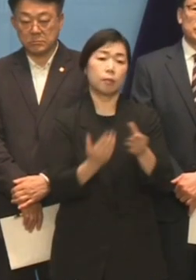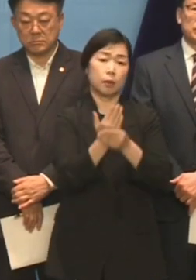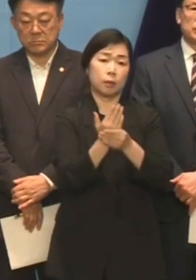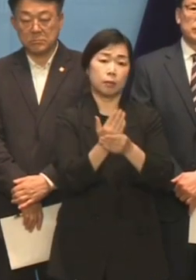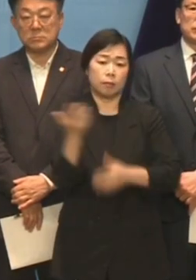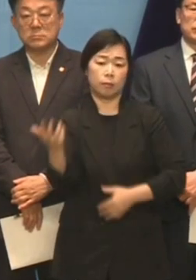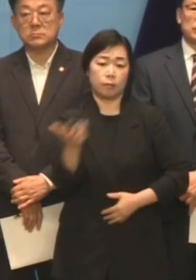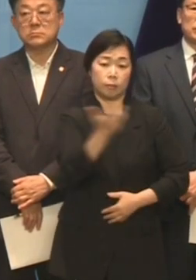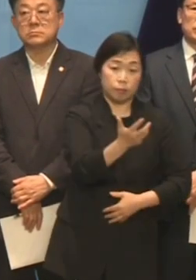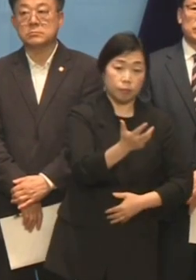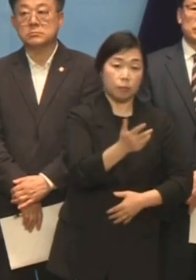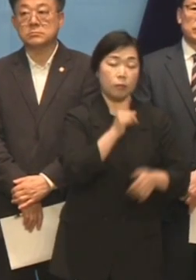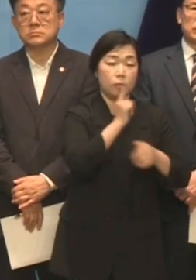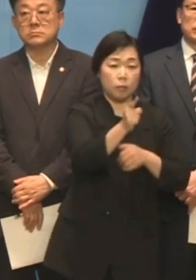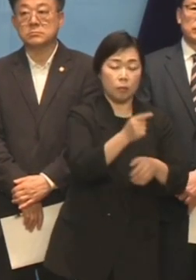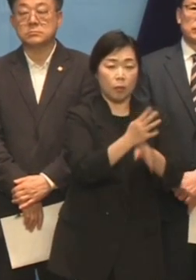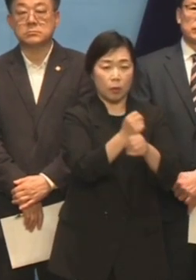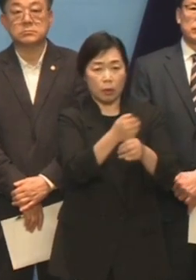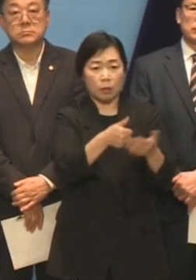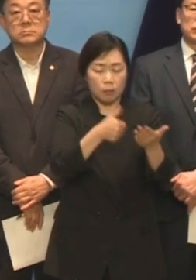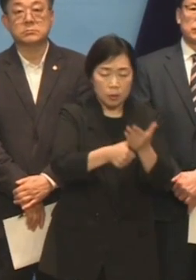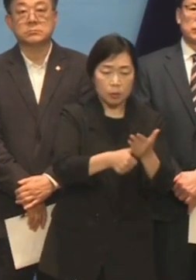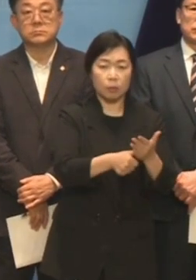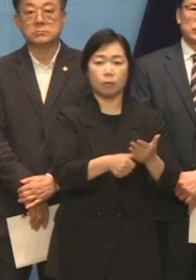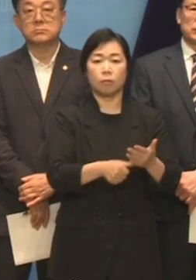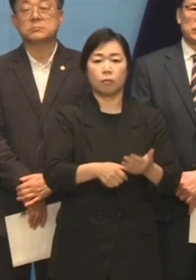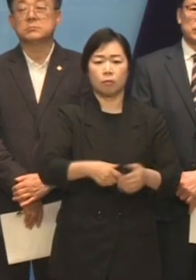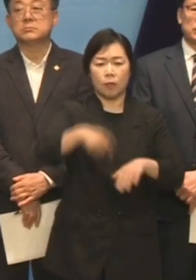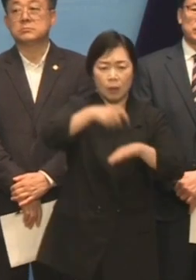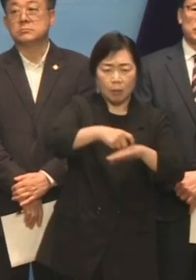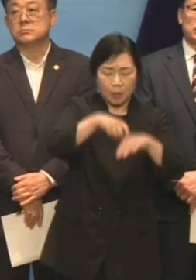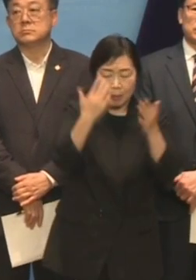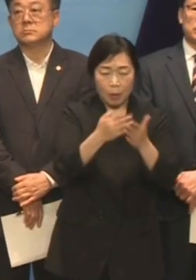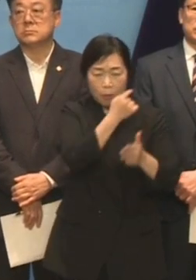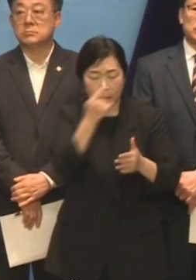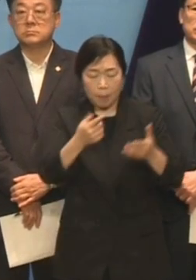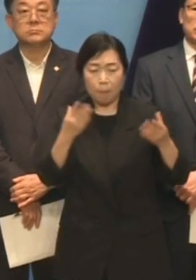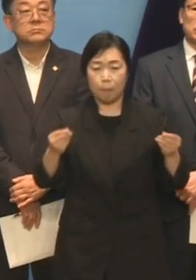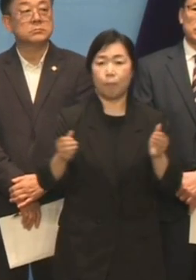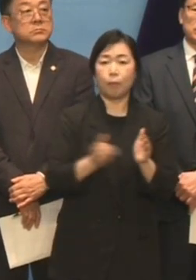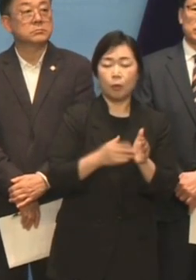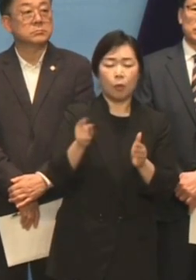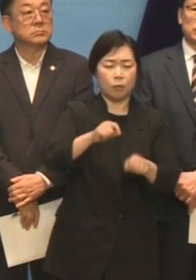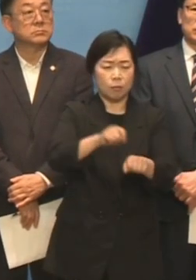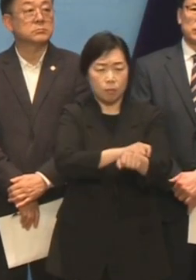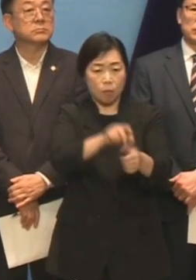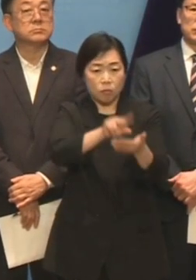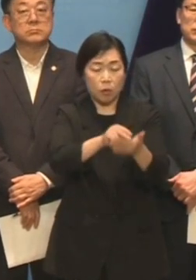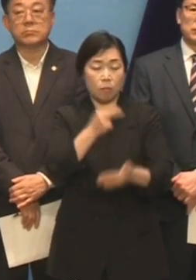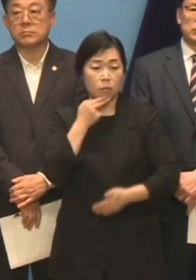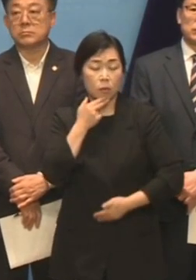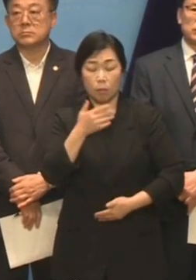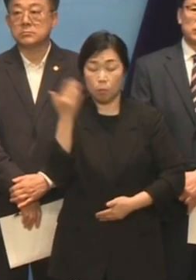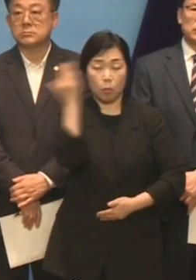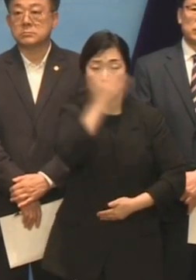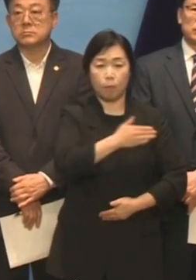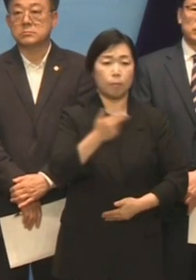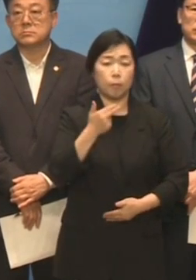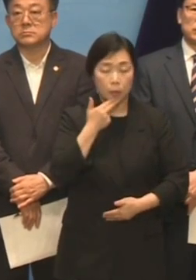전입신고, 확정일자, 근저당 다 확인했고요. 아무 문제 없는 깨끗한 집에 들어갔습니다.